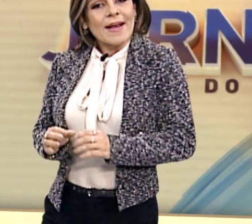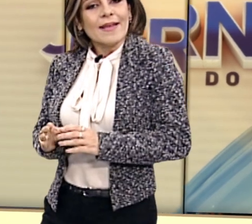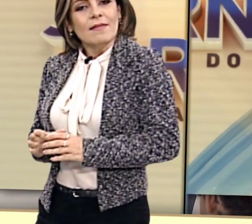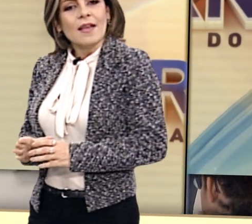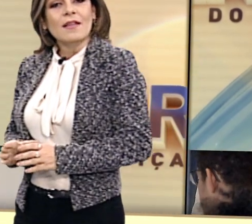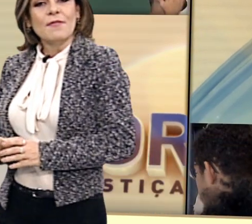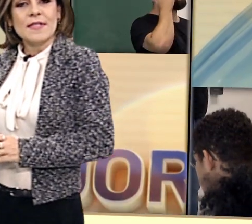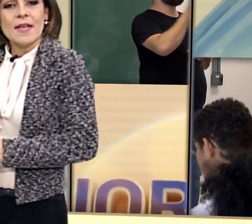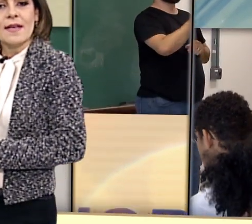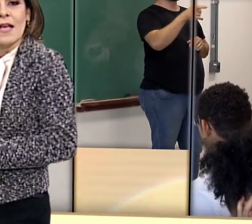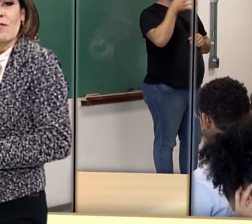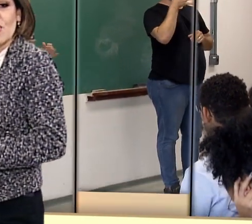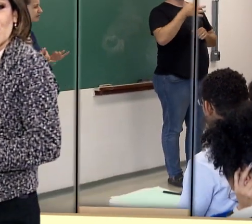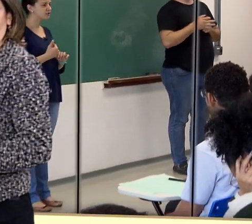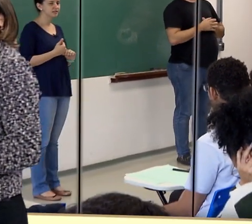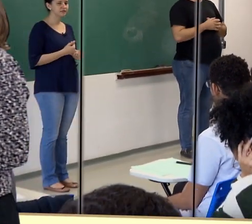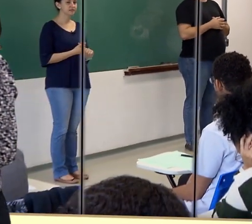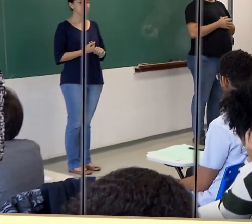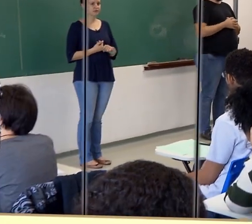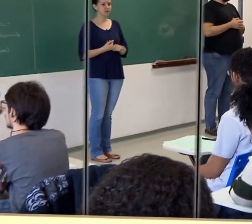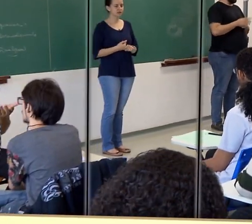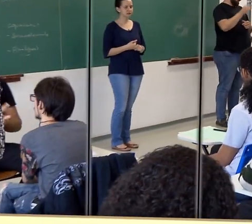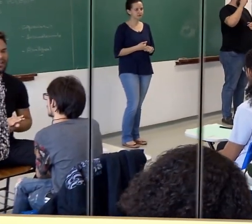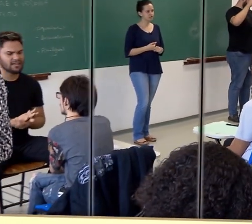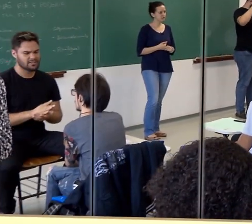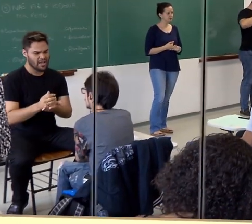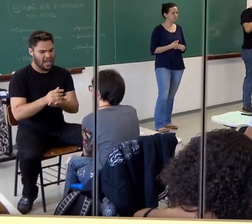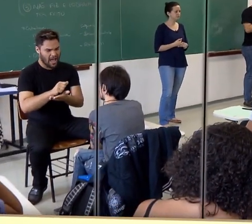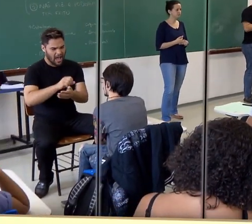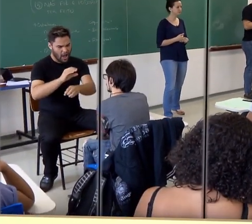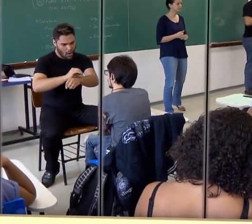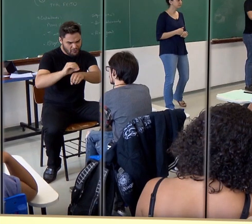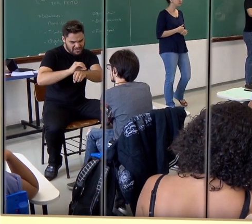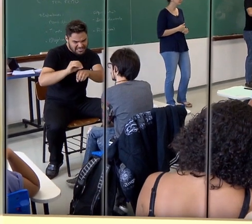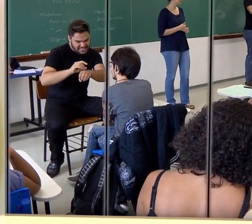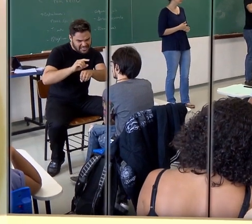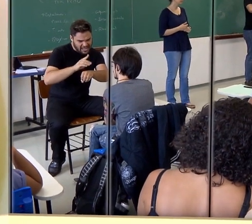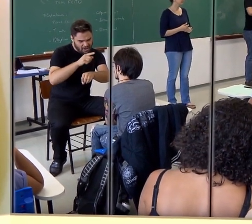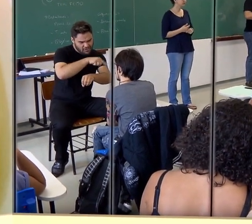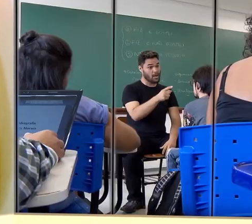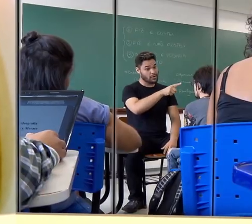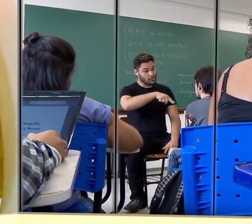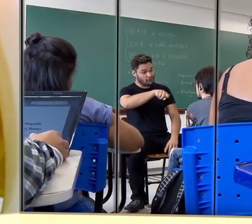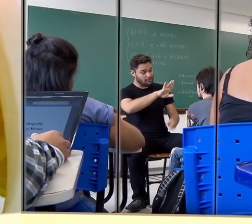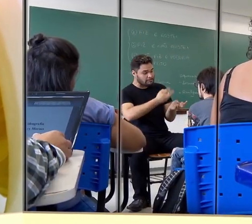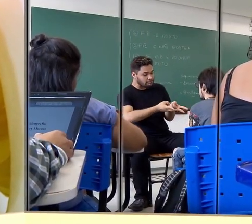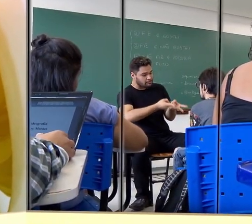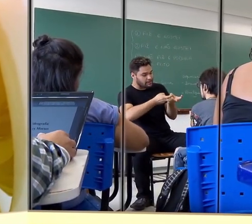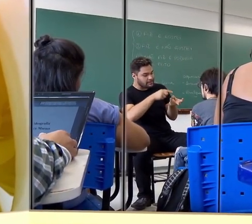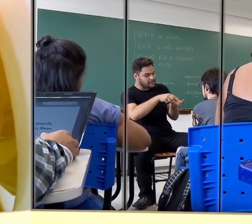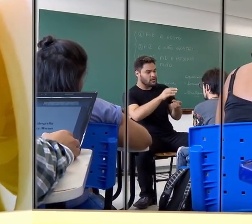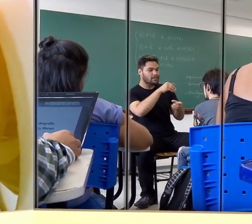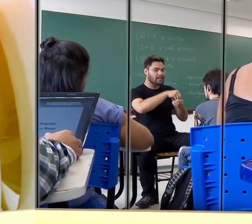Para quem tem deficiência auditiva, Libras, a língua brasileira de sinais, é uma das formas mais usadas para